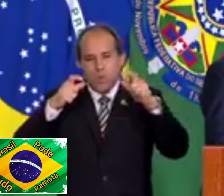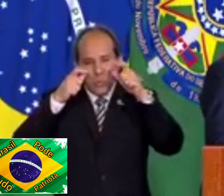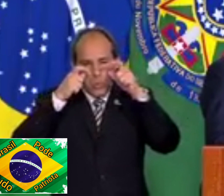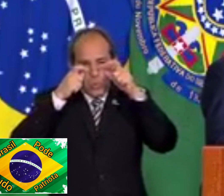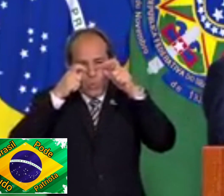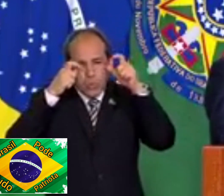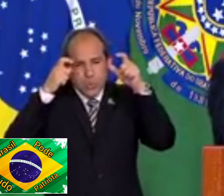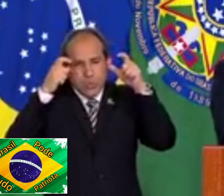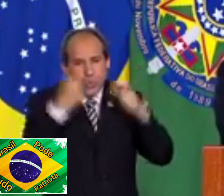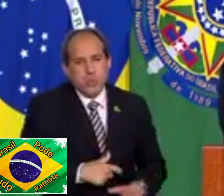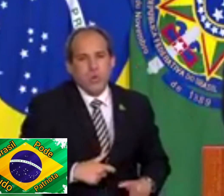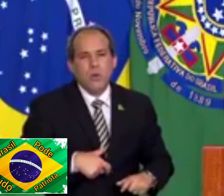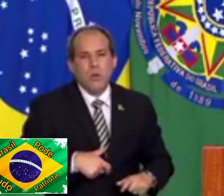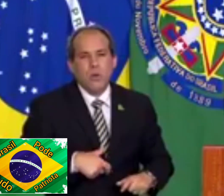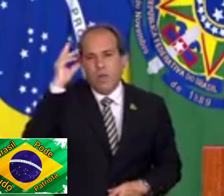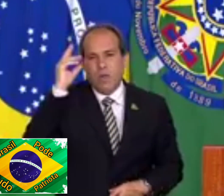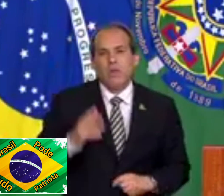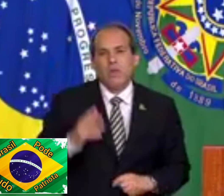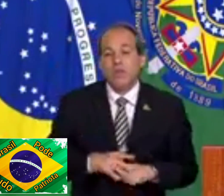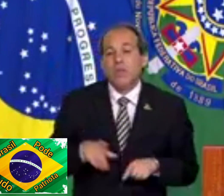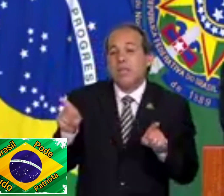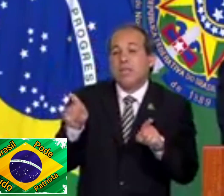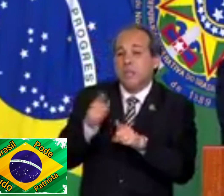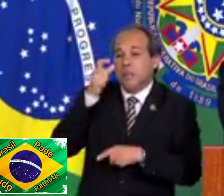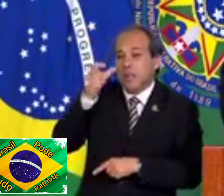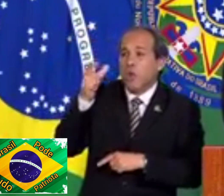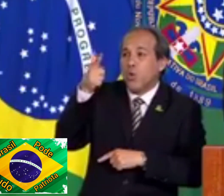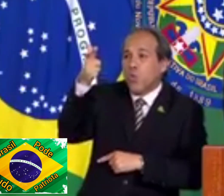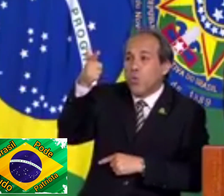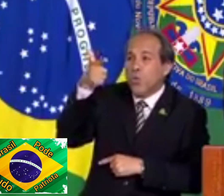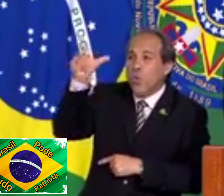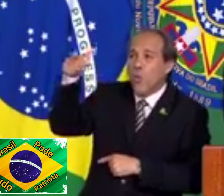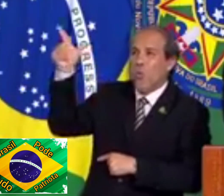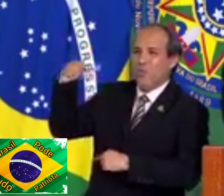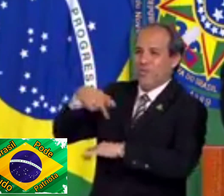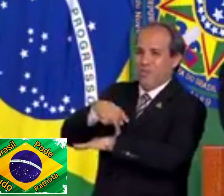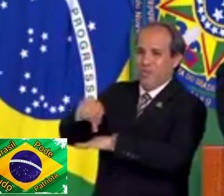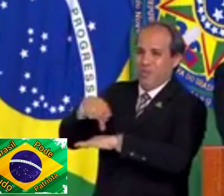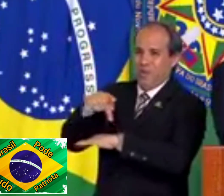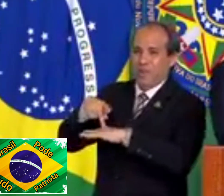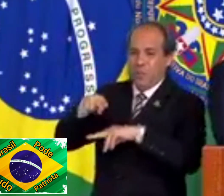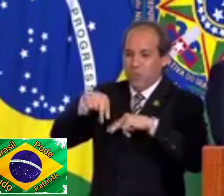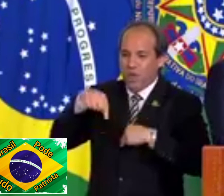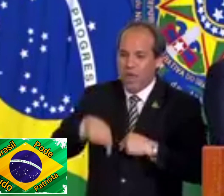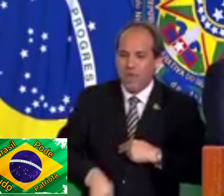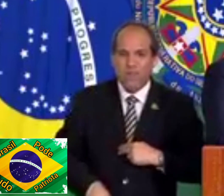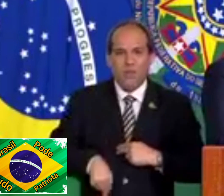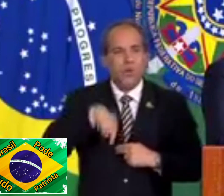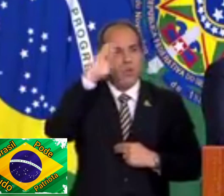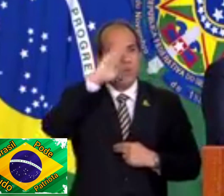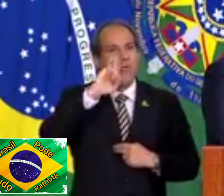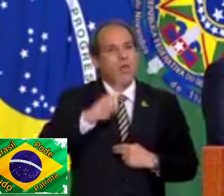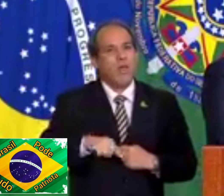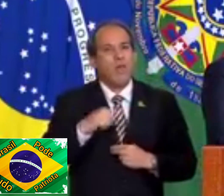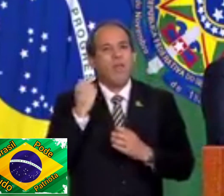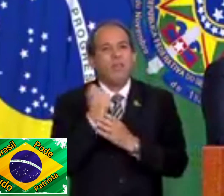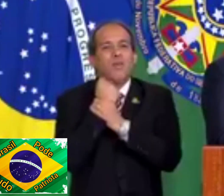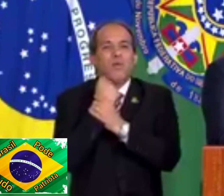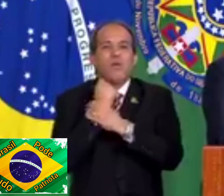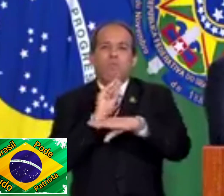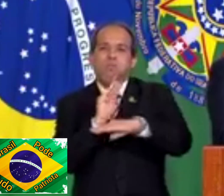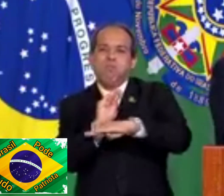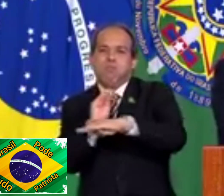outras nações. Afinal de contas, nós somos a segurança alimentar para